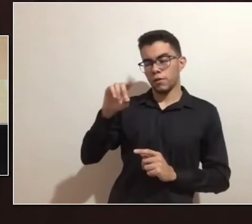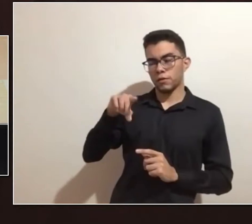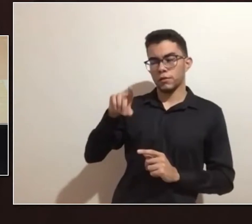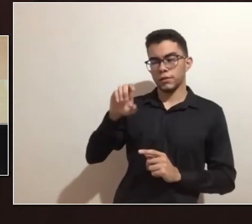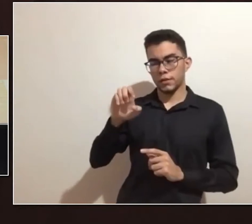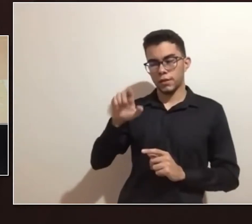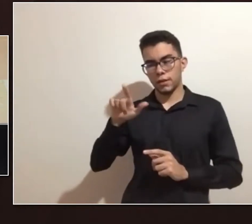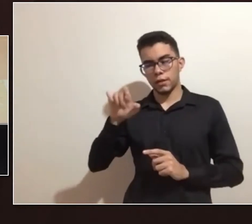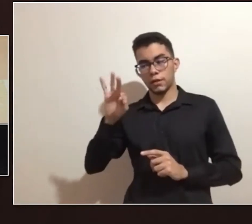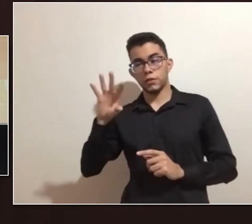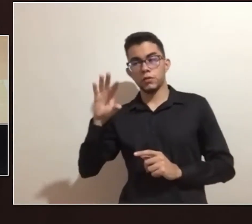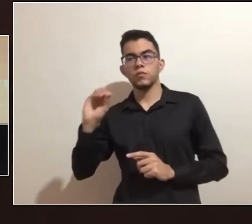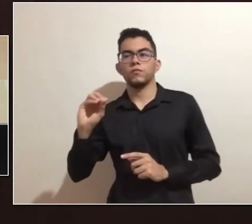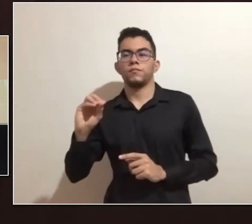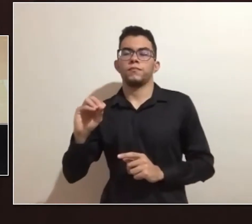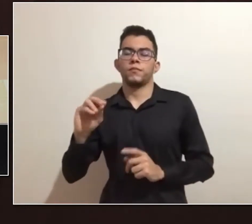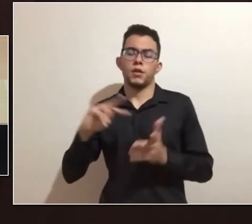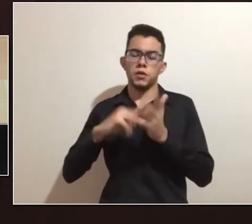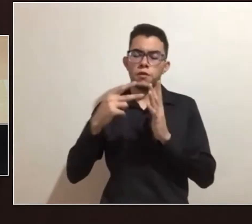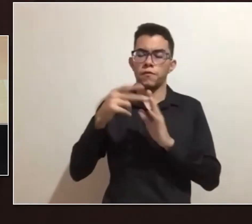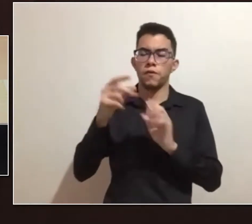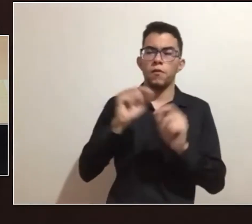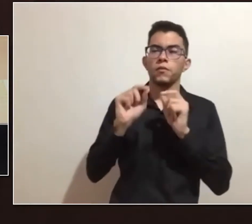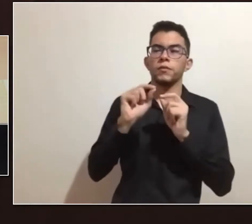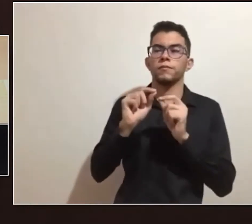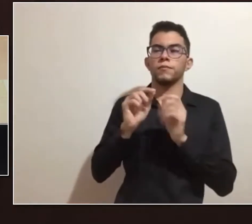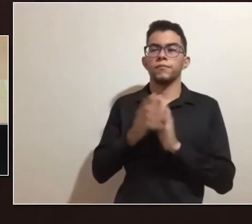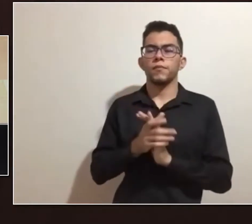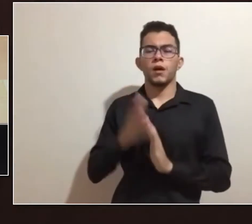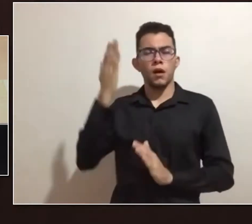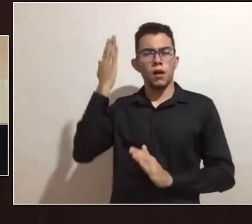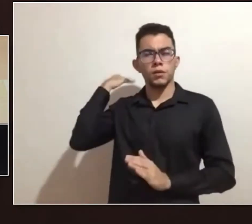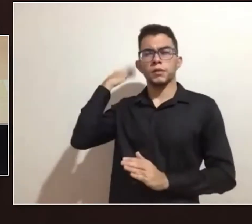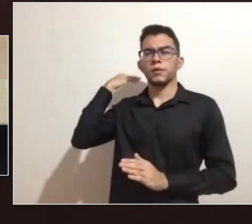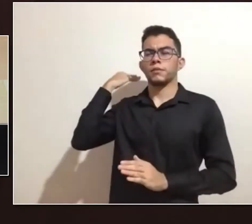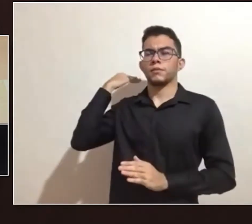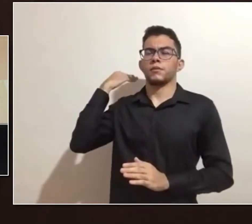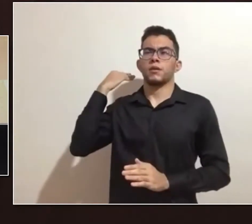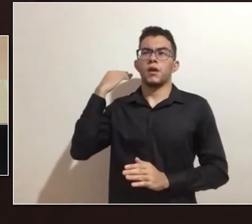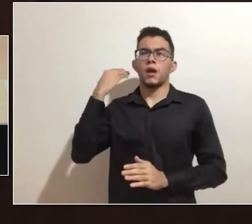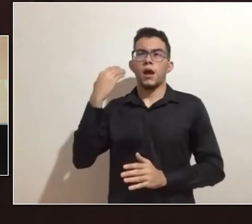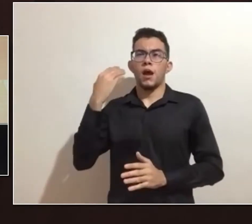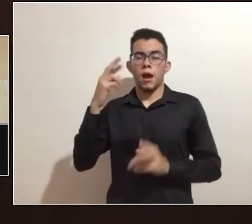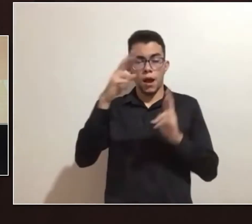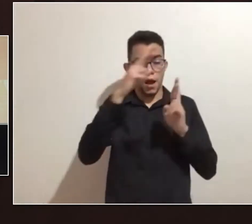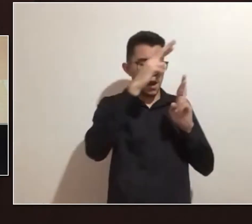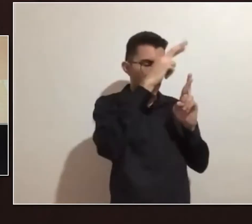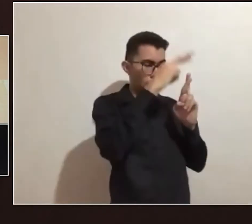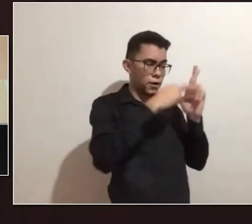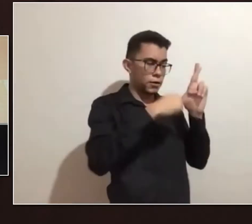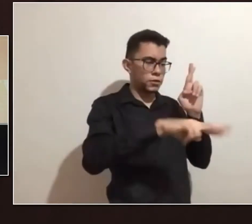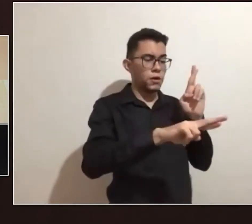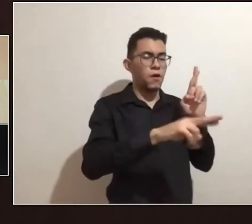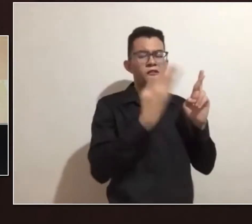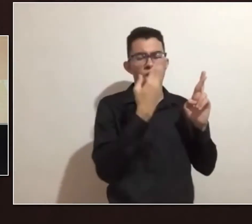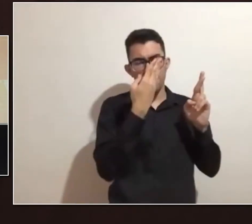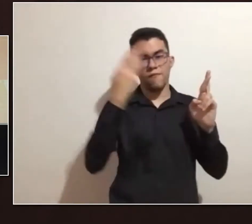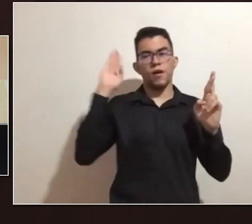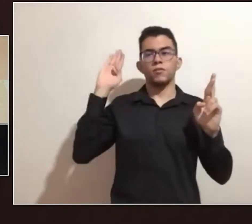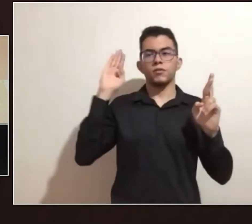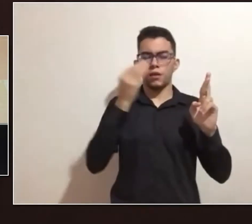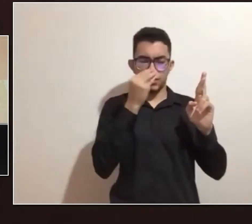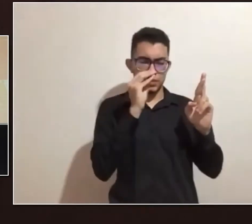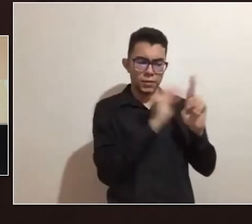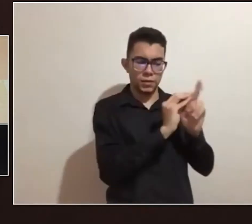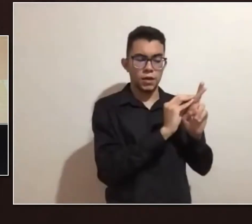que, naquele tempo, não queria mais seguir a religião pagã, religião politeísta. Eles também